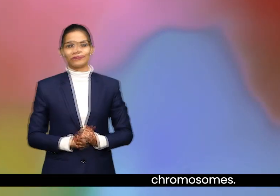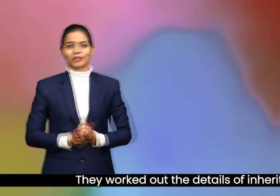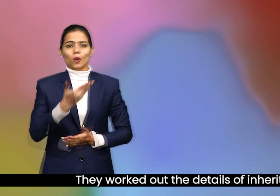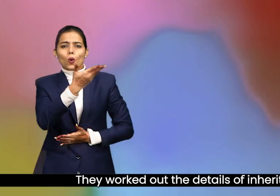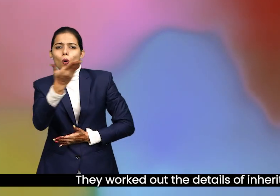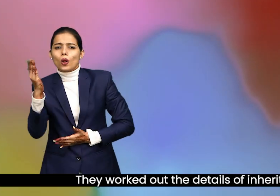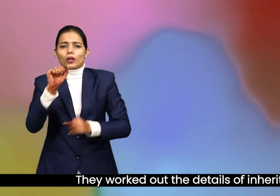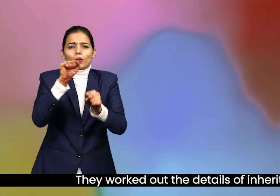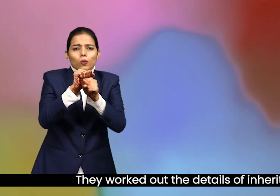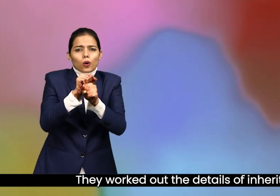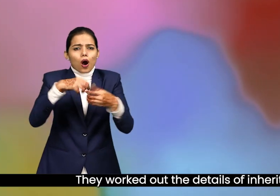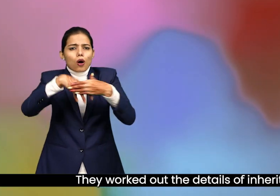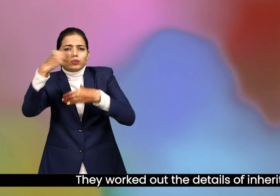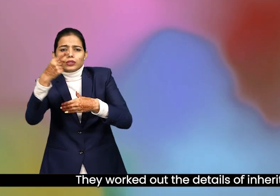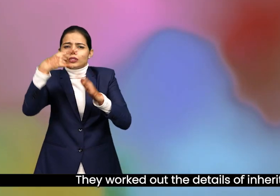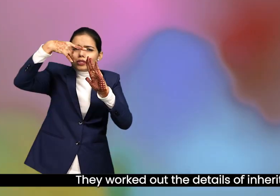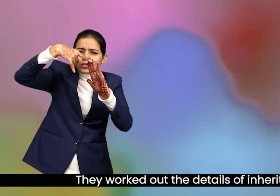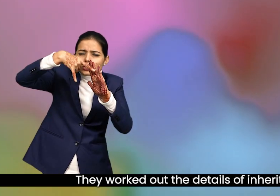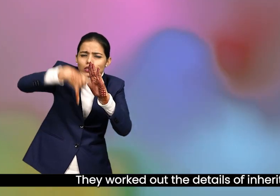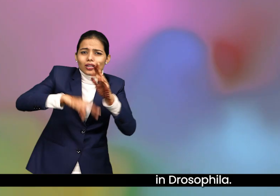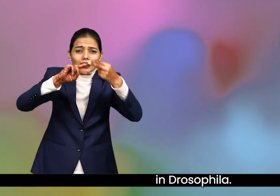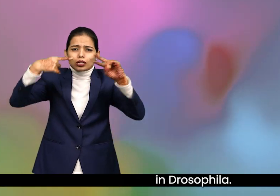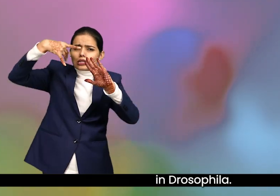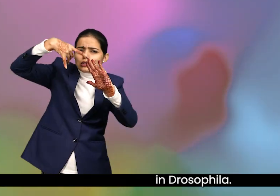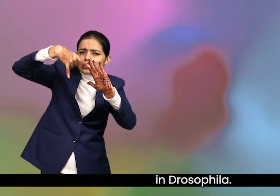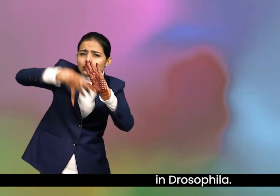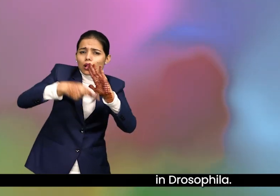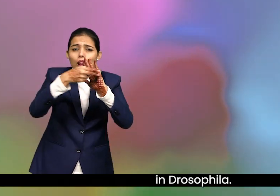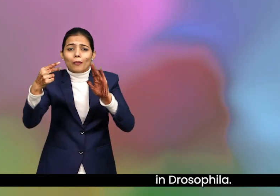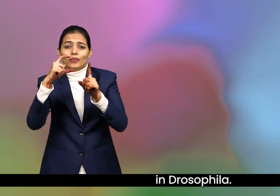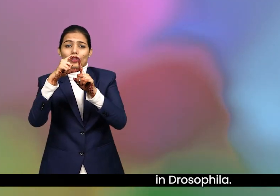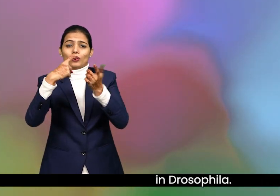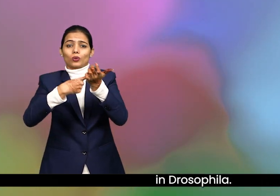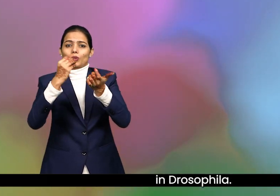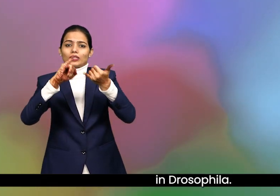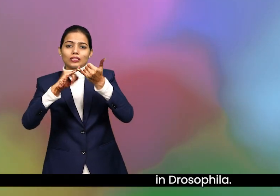They worked out the details of inheritance in Drosophila.